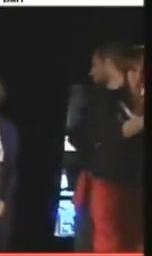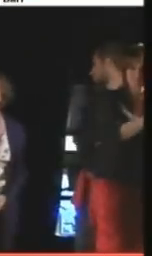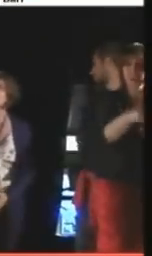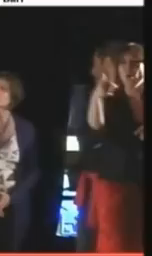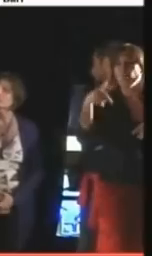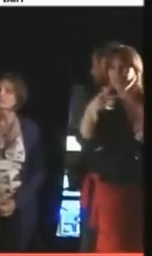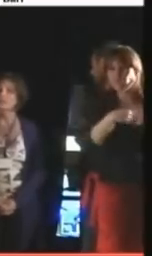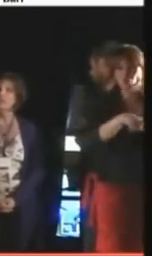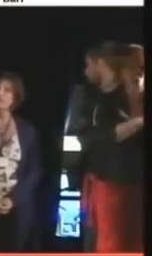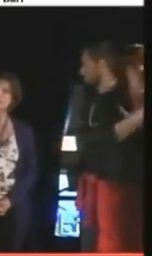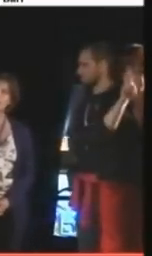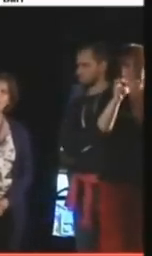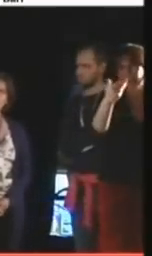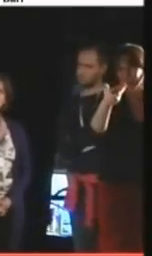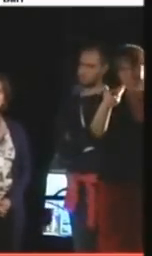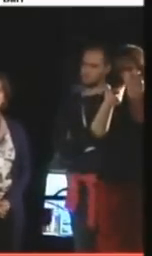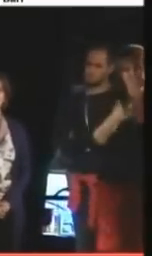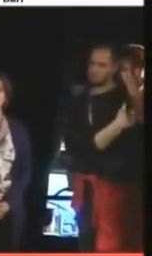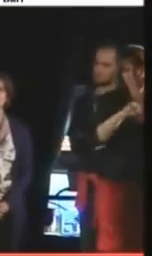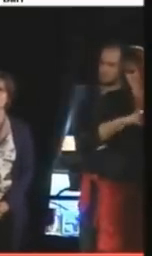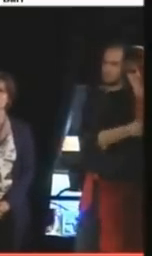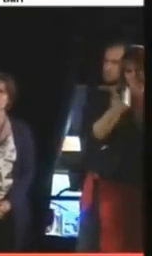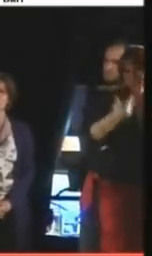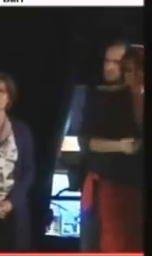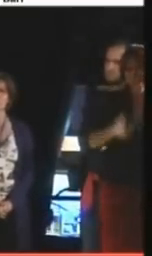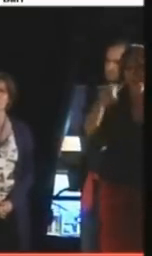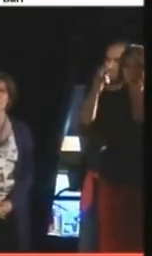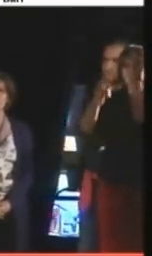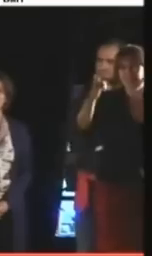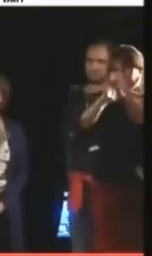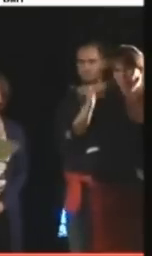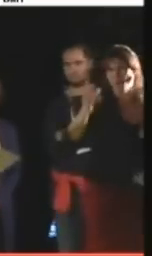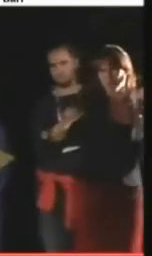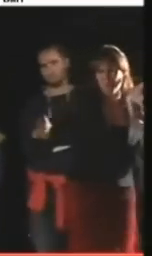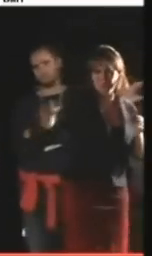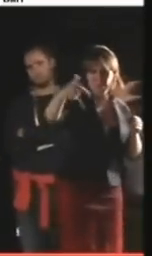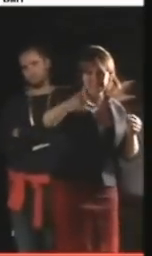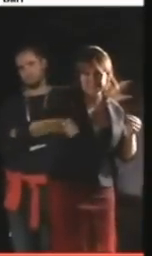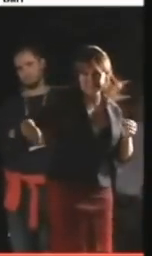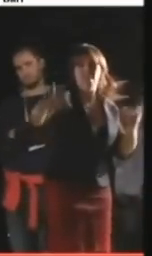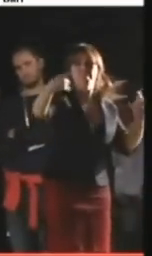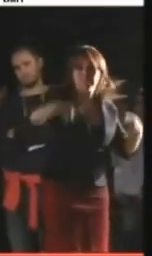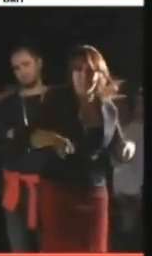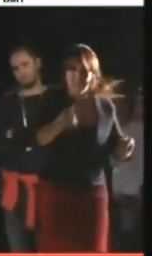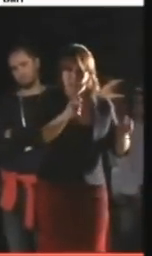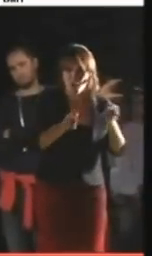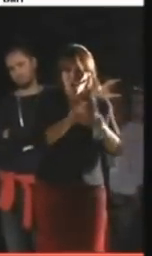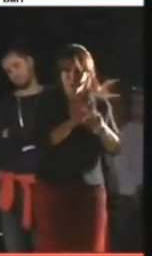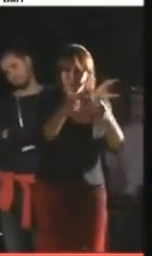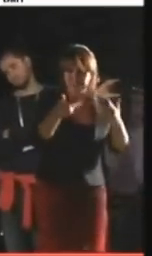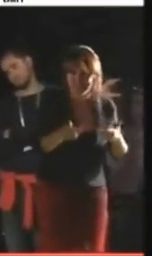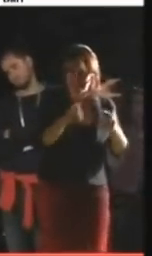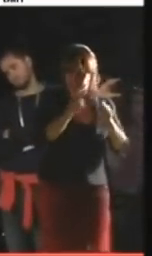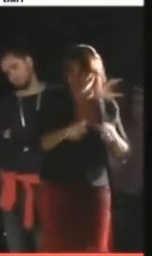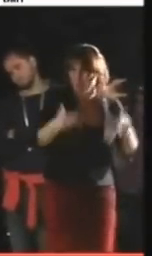petrolio, con 20 milioni di tonnellate di benzene che sparge merda in tutto il mondo. È questa l'economia, è pesante, sporca. E